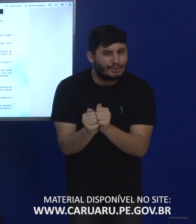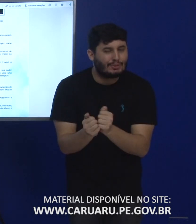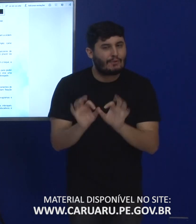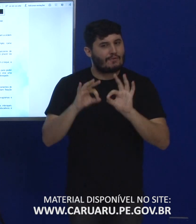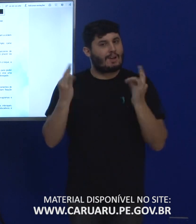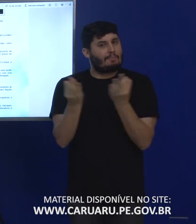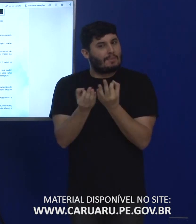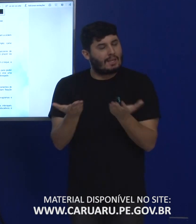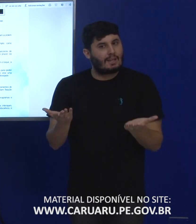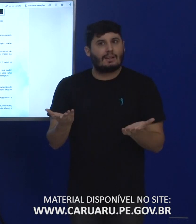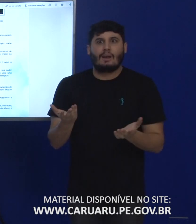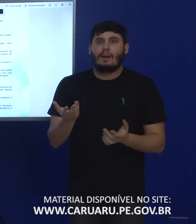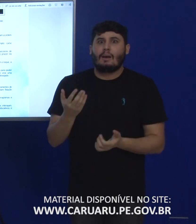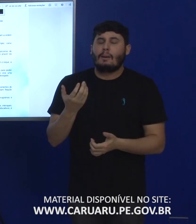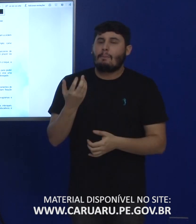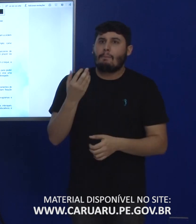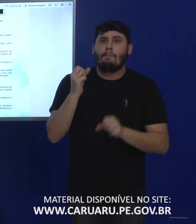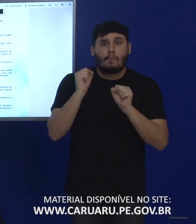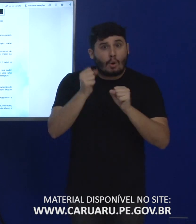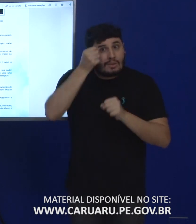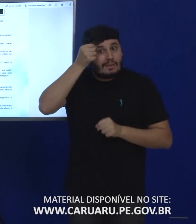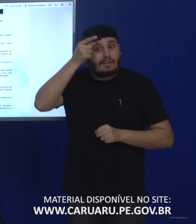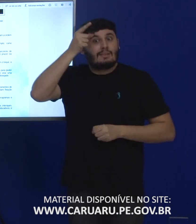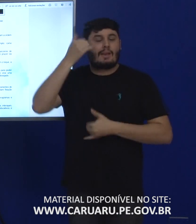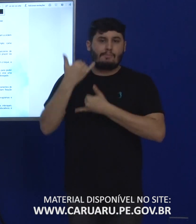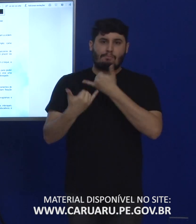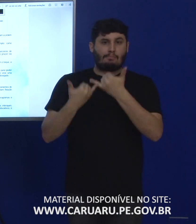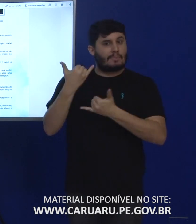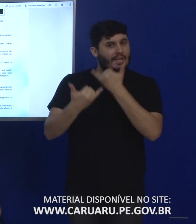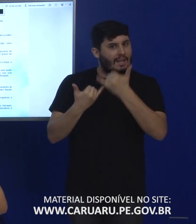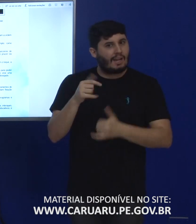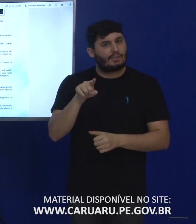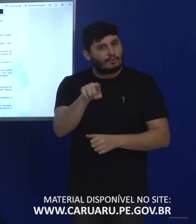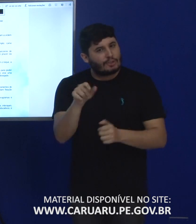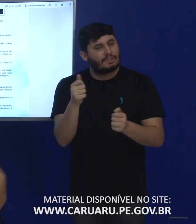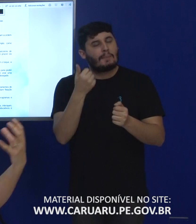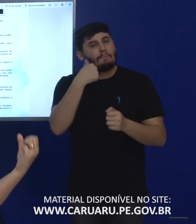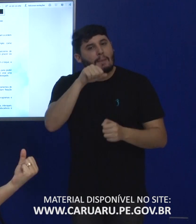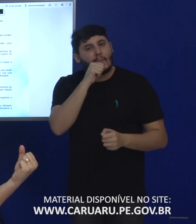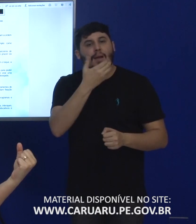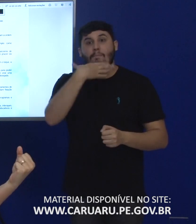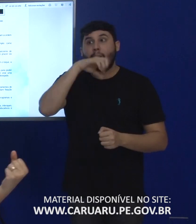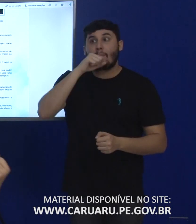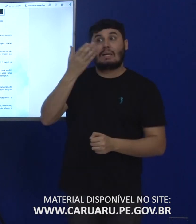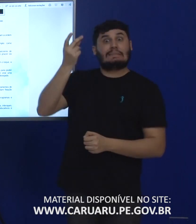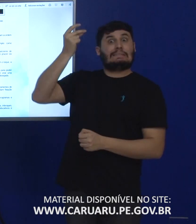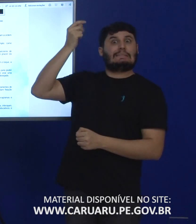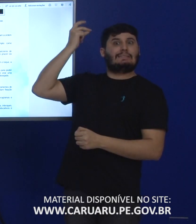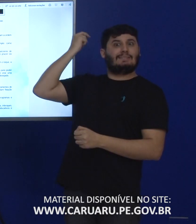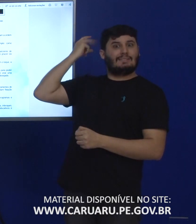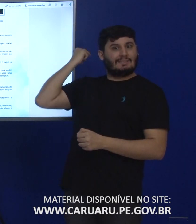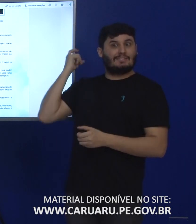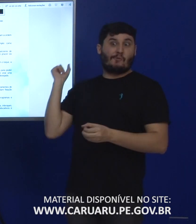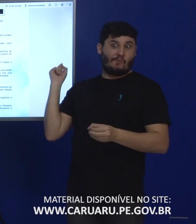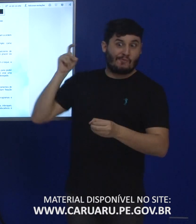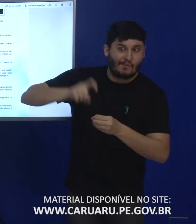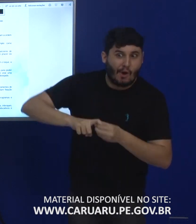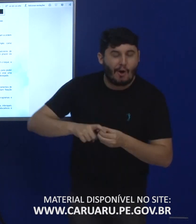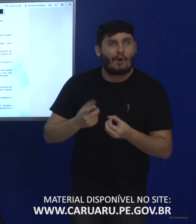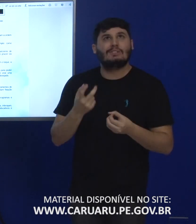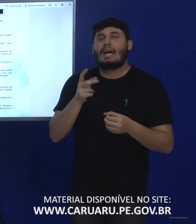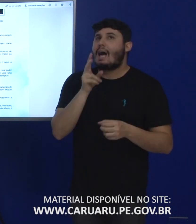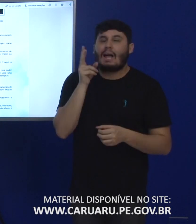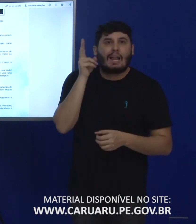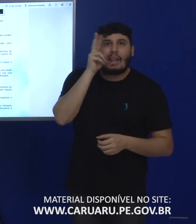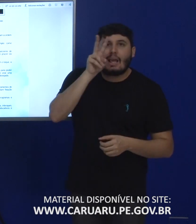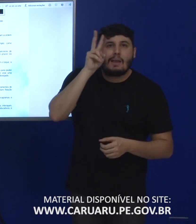momento, para retomar brincadeiras de que você, papai, você, mamãe, traziam aí da sua infância? Retomem suas